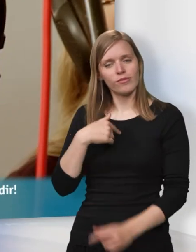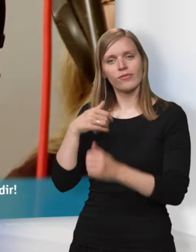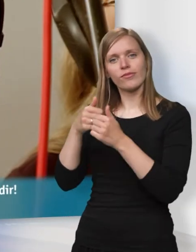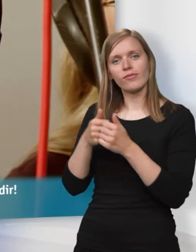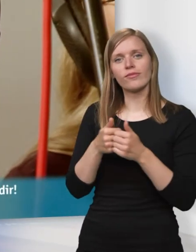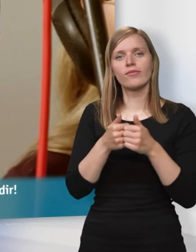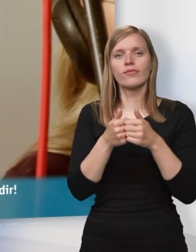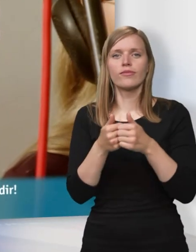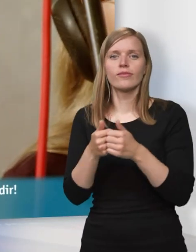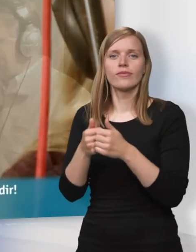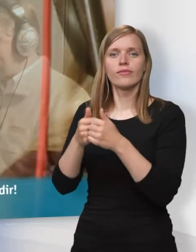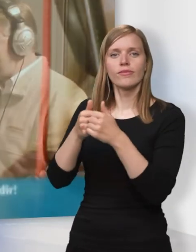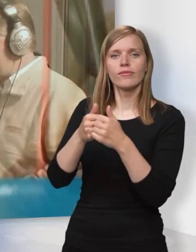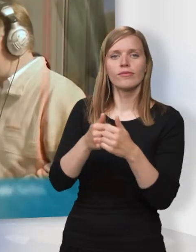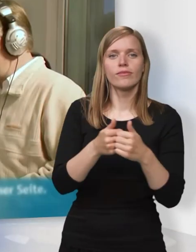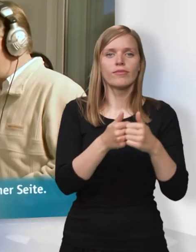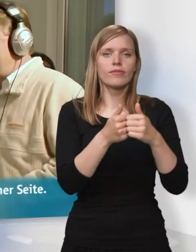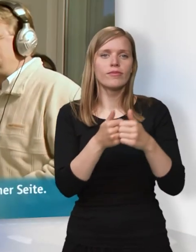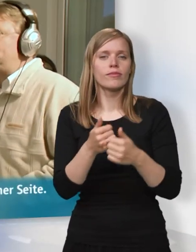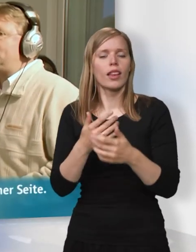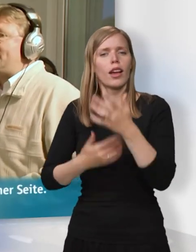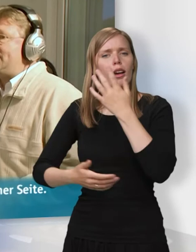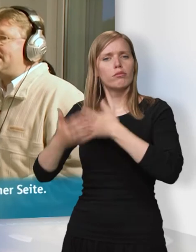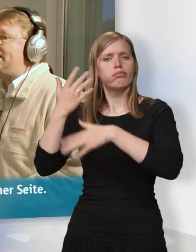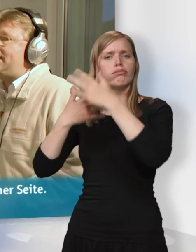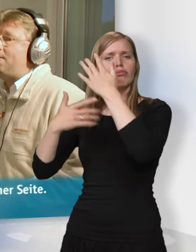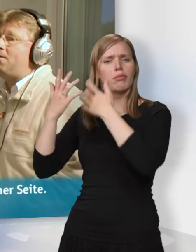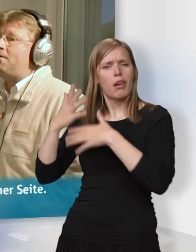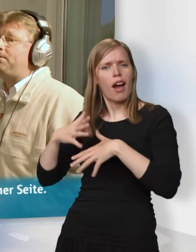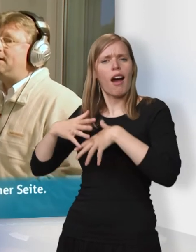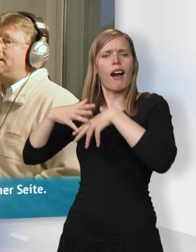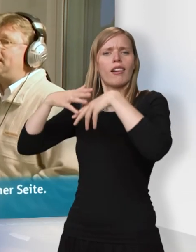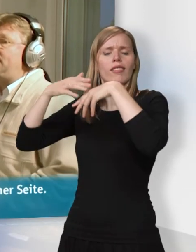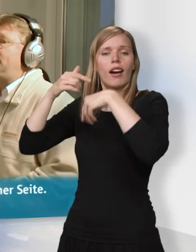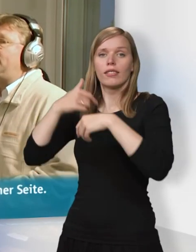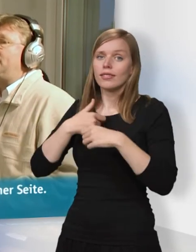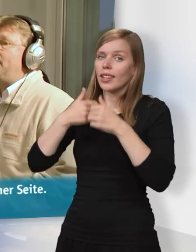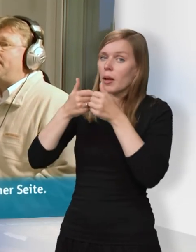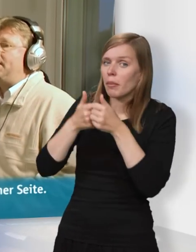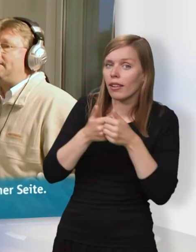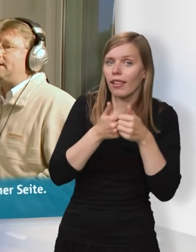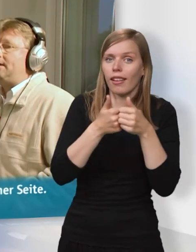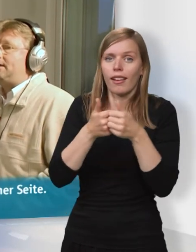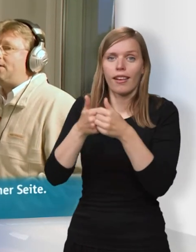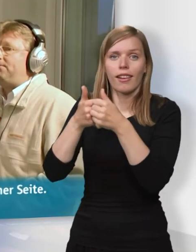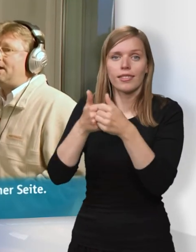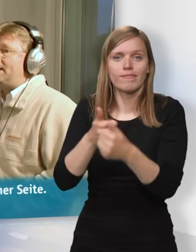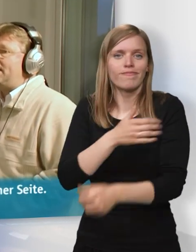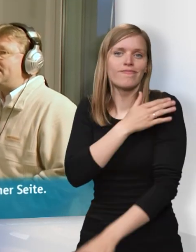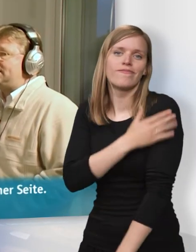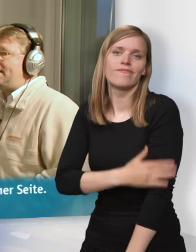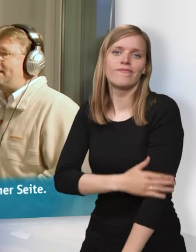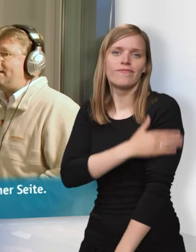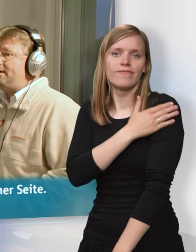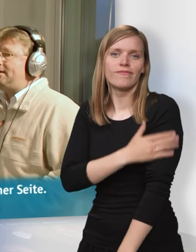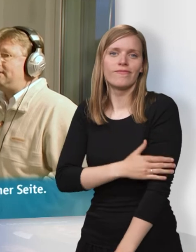Ich bin bei dir. Schon seit eh und je bin ich auf